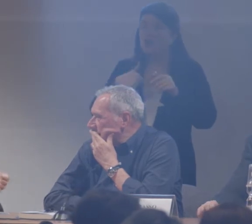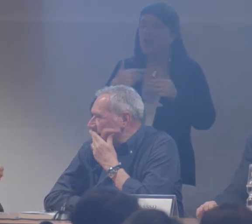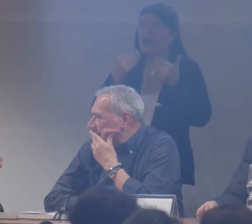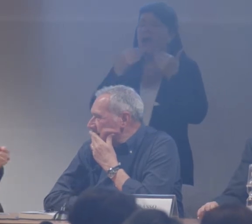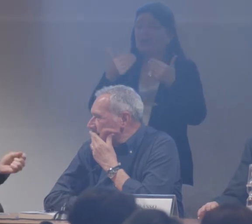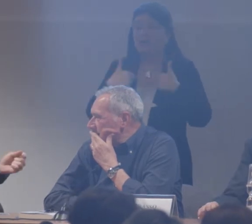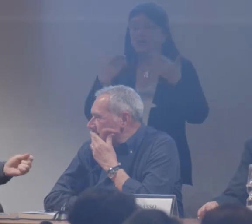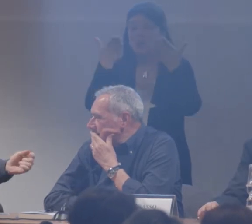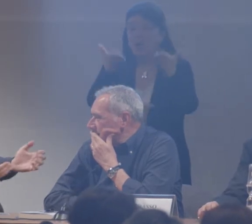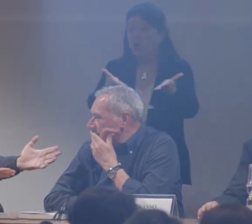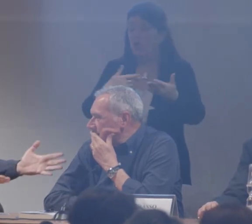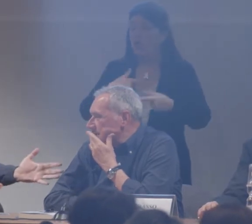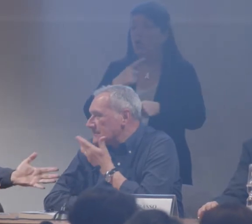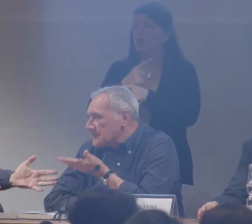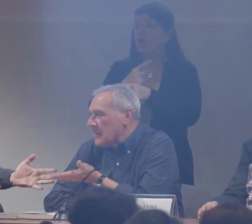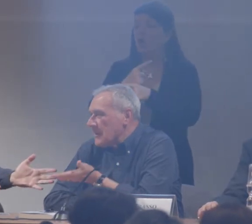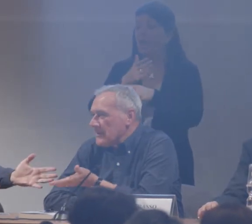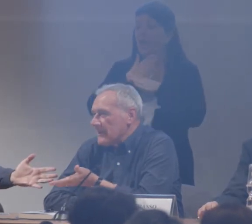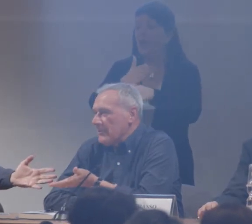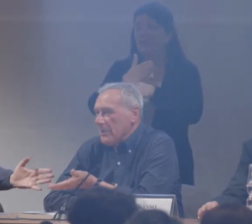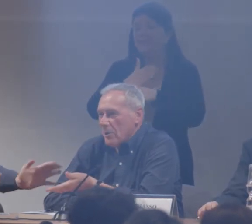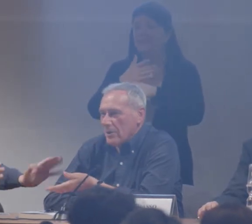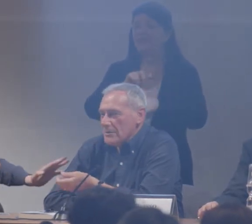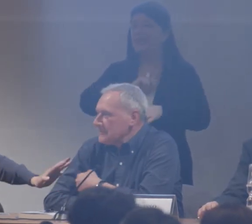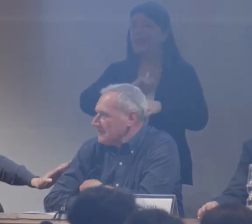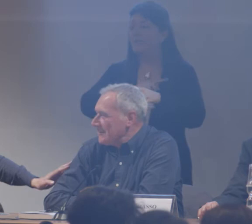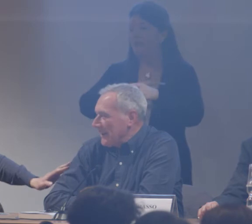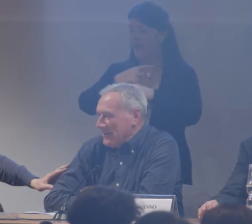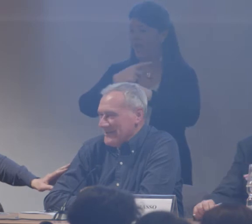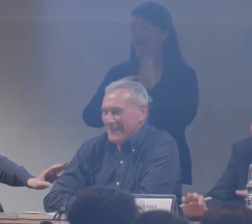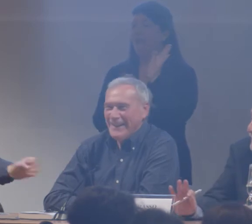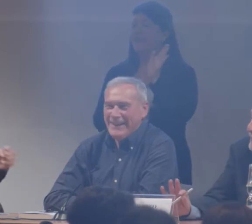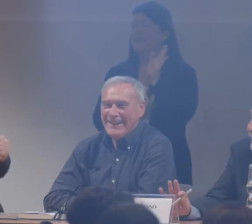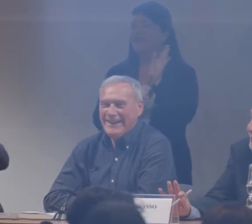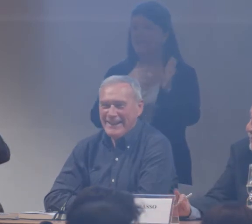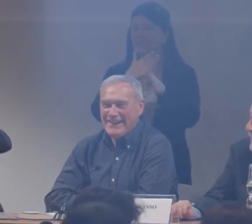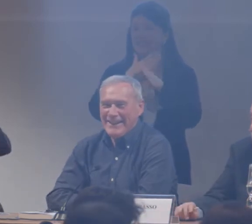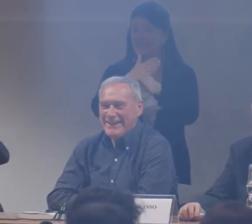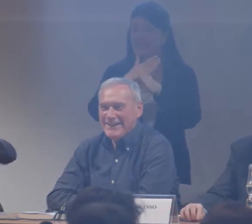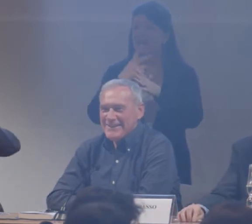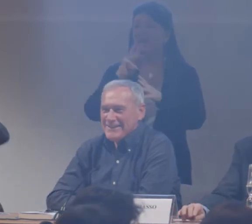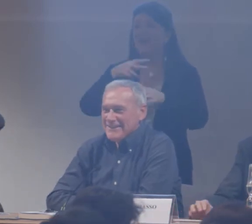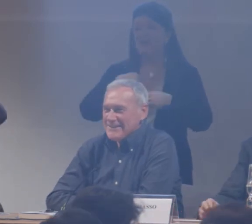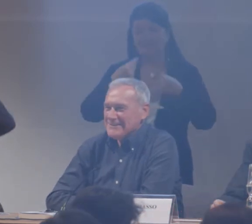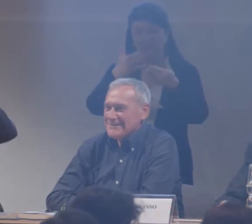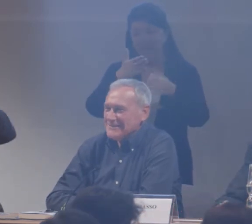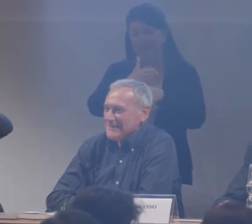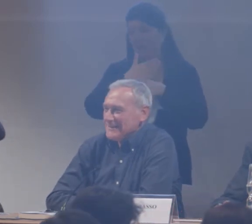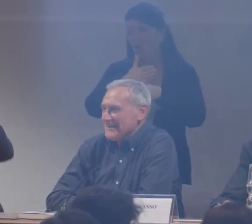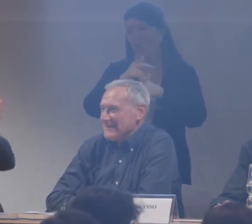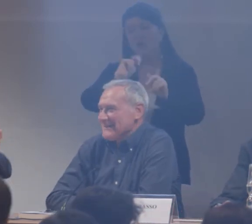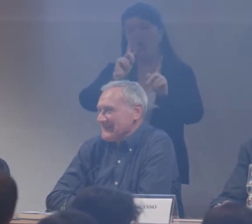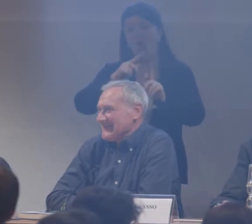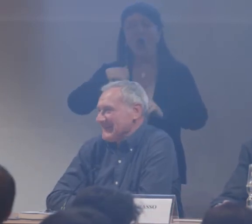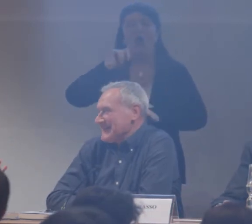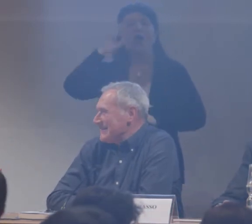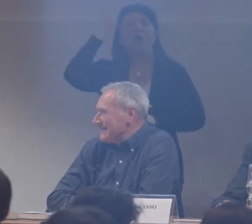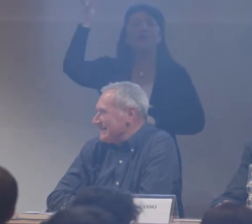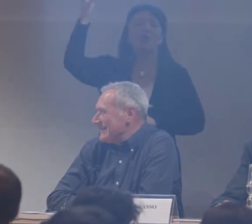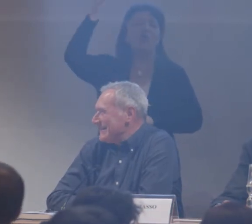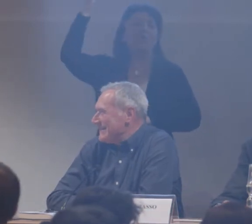io dovrei dividere i diritti con loro. Non lo farò, Ma per essere romantico dico così, che